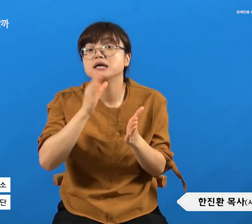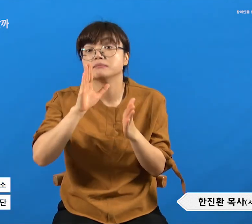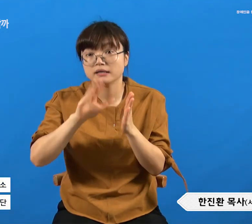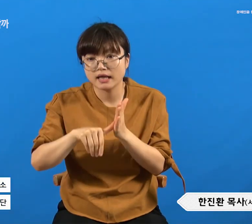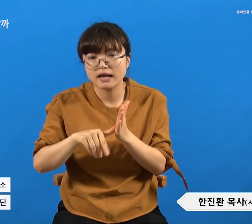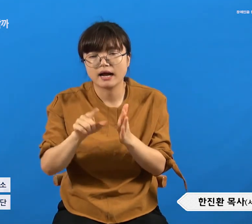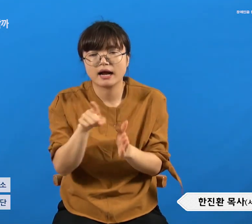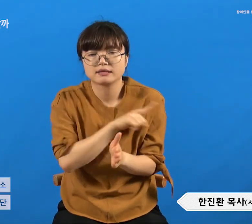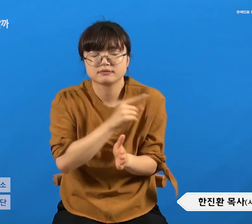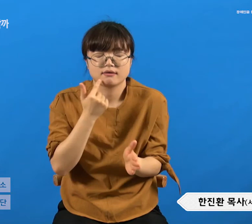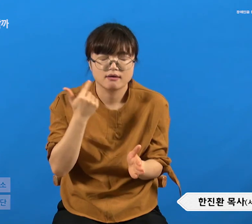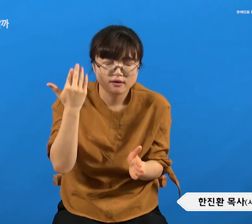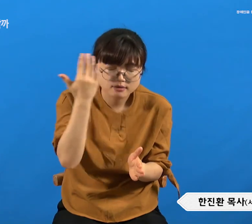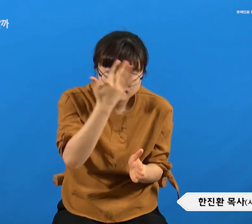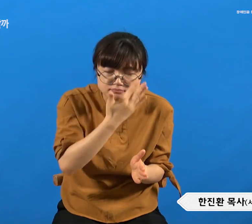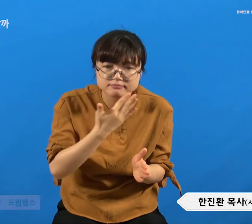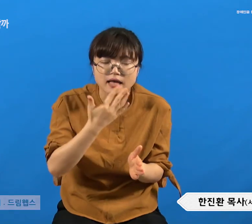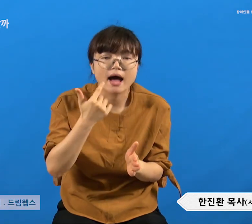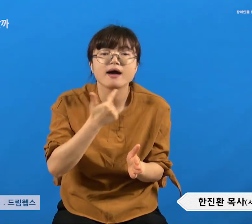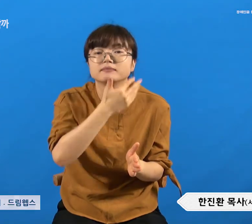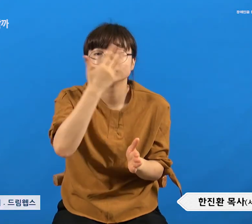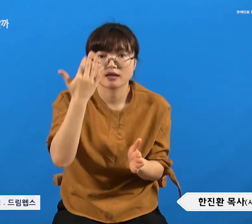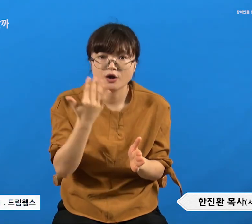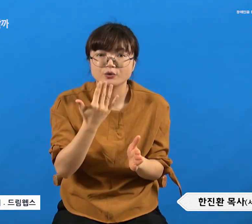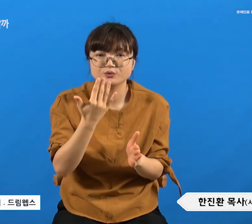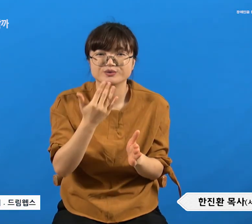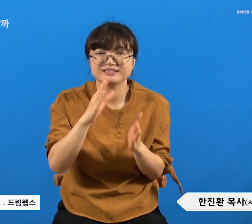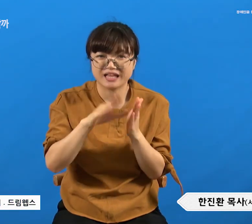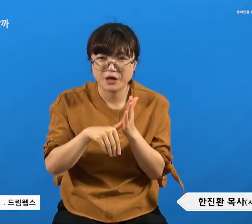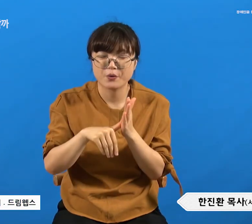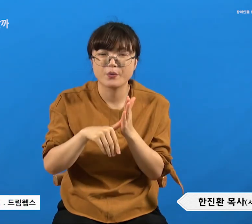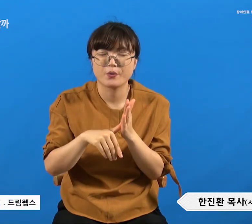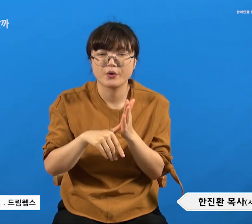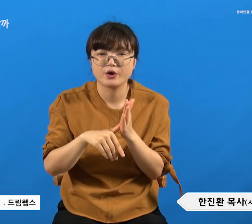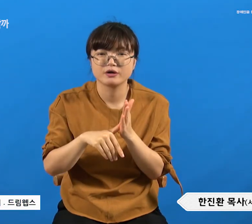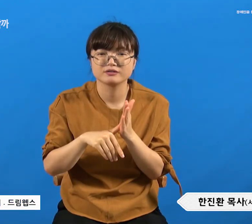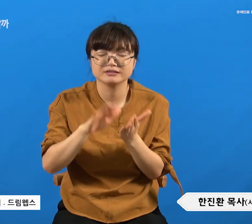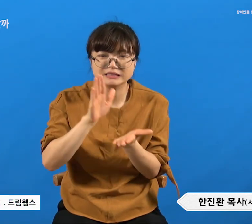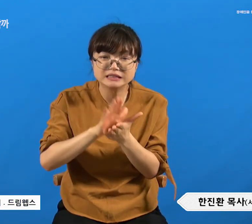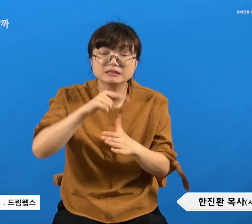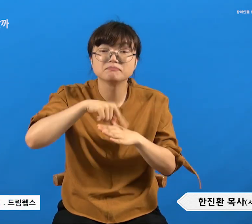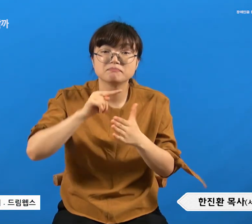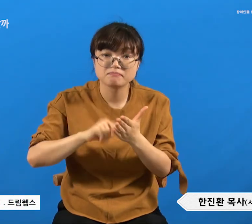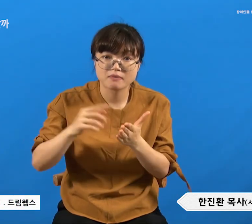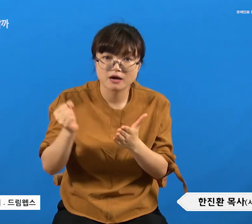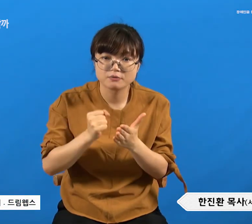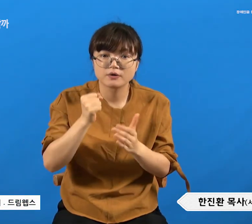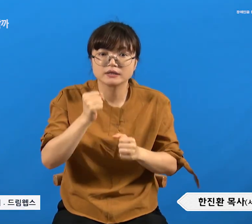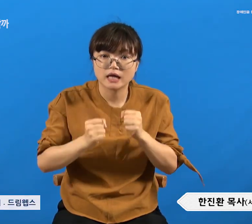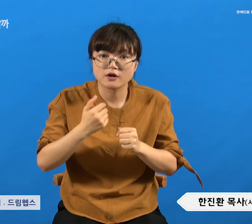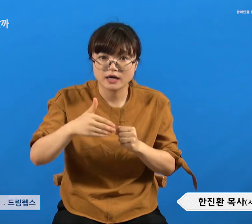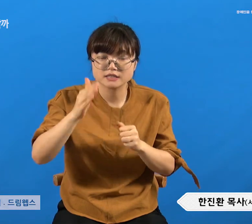아름다운 여러분의 마지막 경기로 열정을 다해서 달려갈 수 있기를 해서